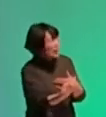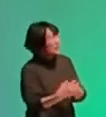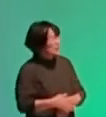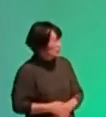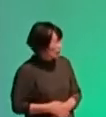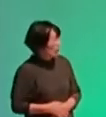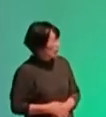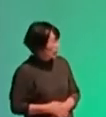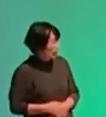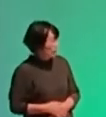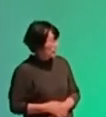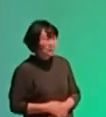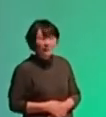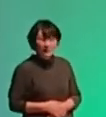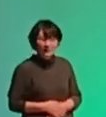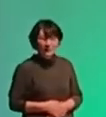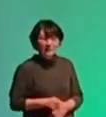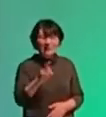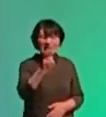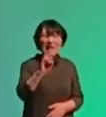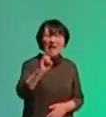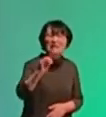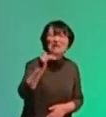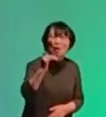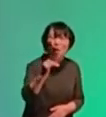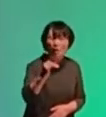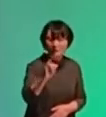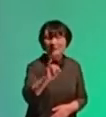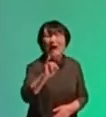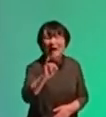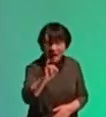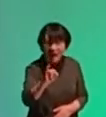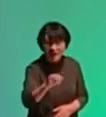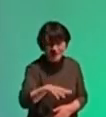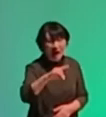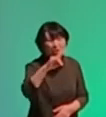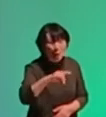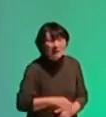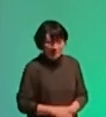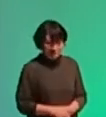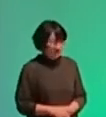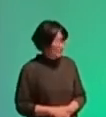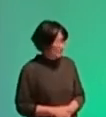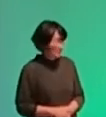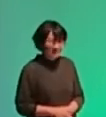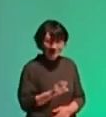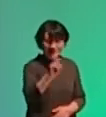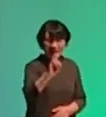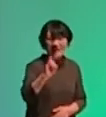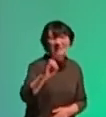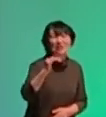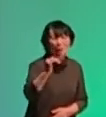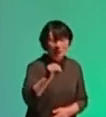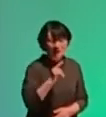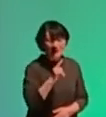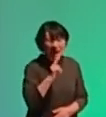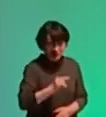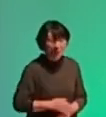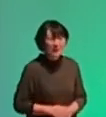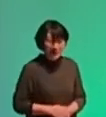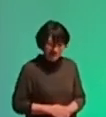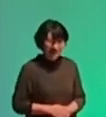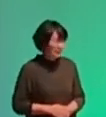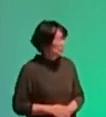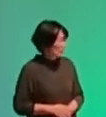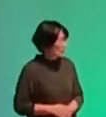戸ちゃんの方から順番にね。それでごめんなさい、日頃ですね、私も瀬戸ちゃん、あすこさんって呼ぶんですけど、もう